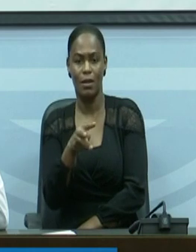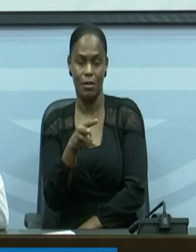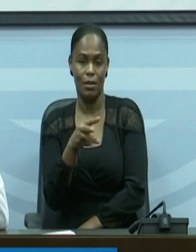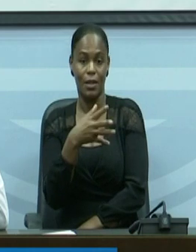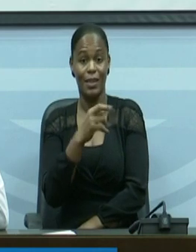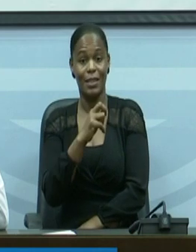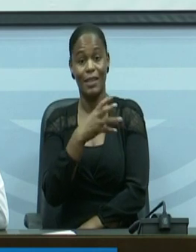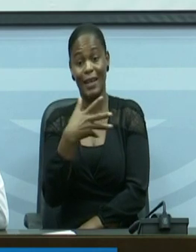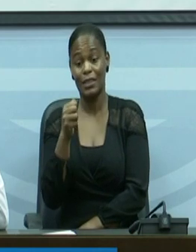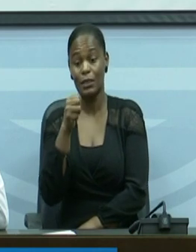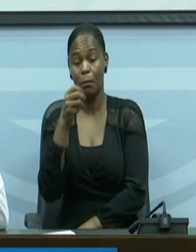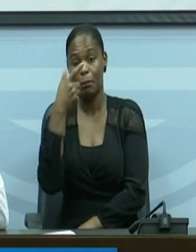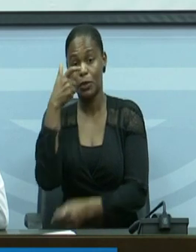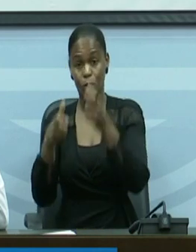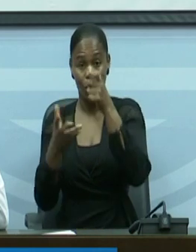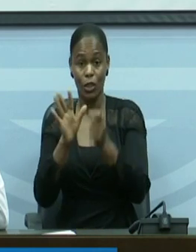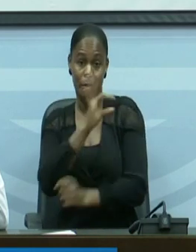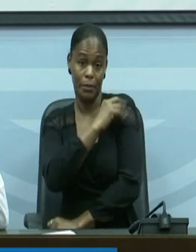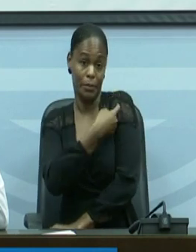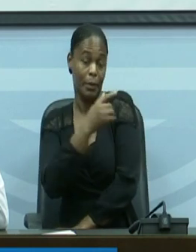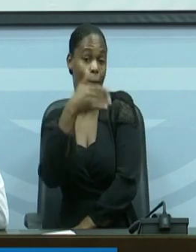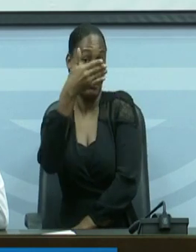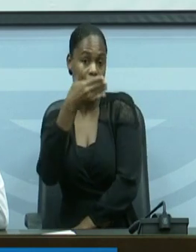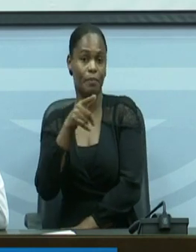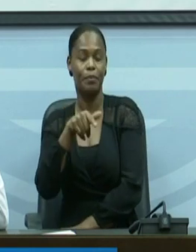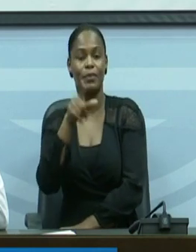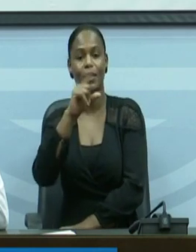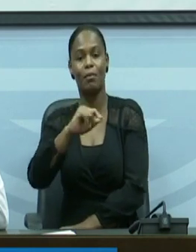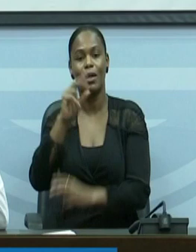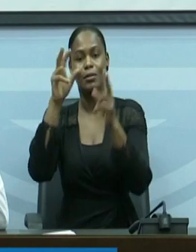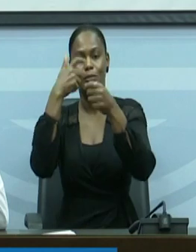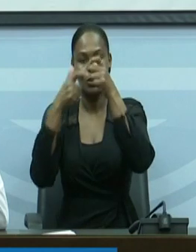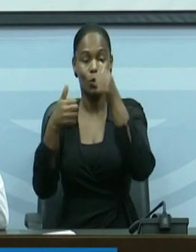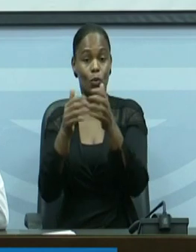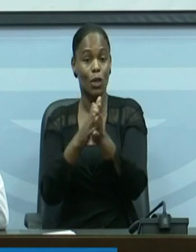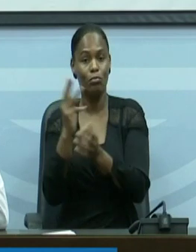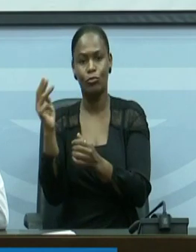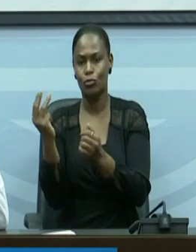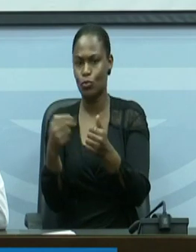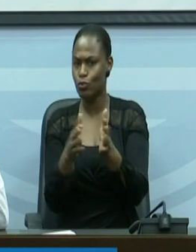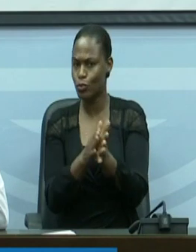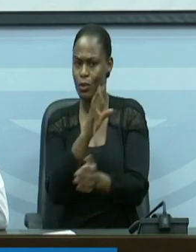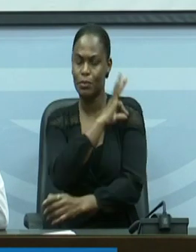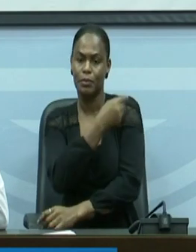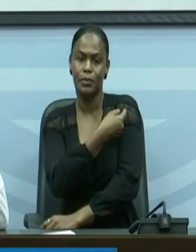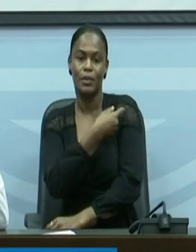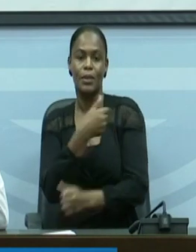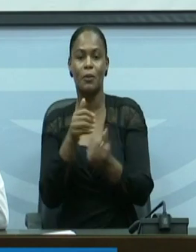315.315 pessoas que já tomaram a primeira dose. Em termos de pessoas completamente vacinadas, já temos um total de